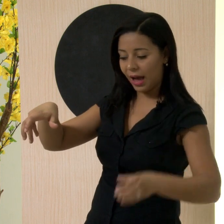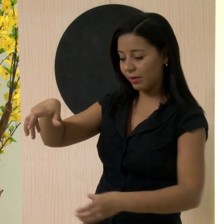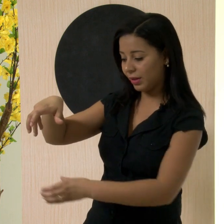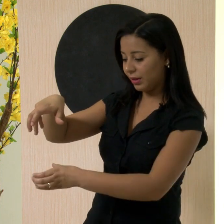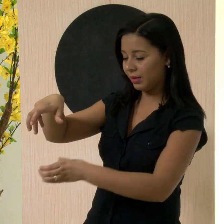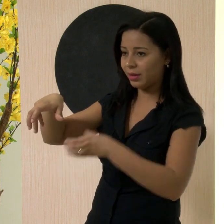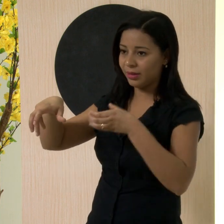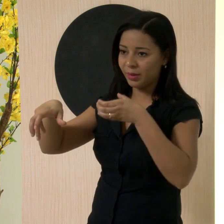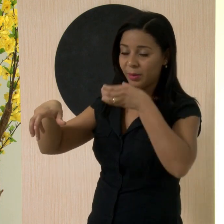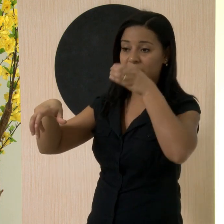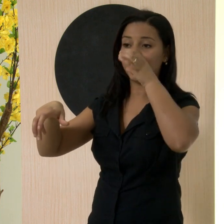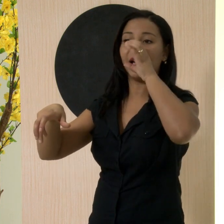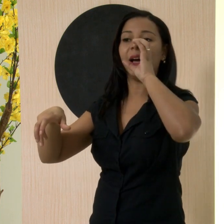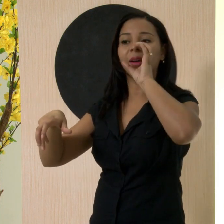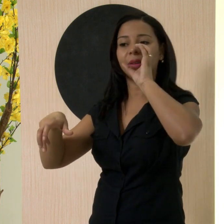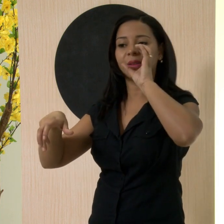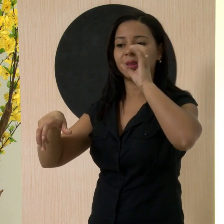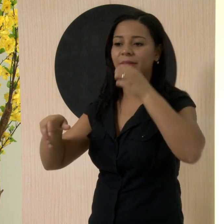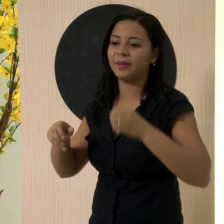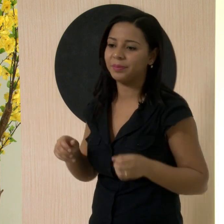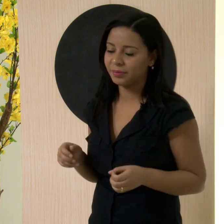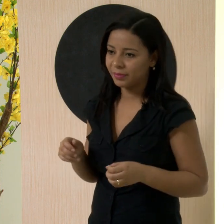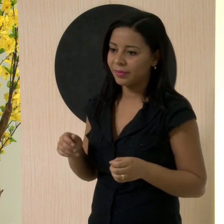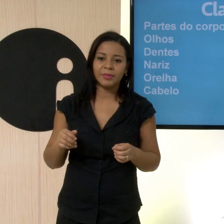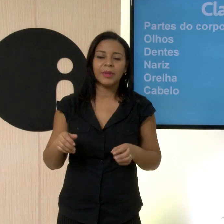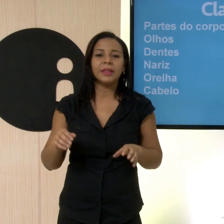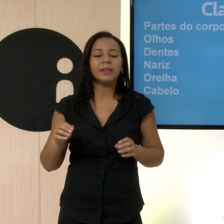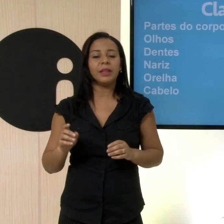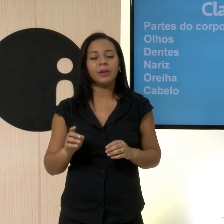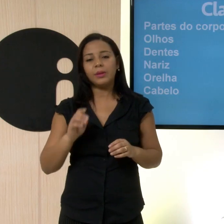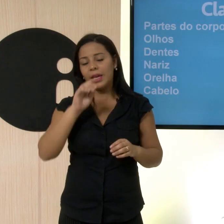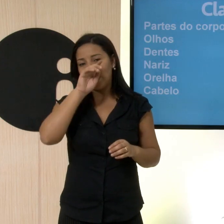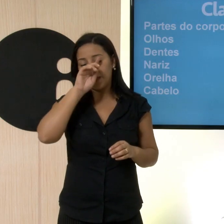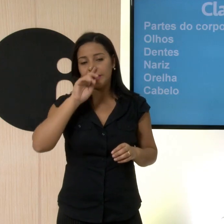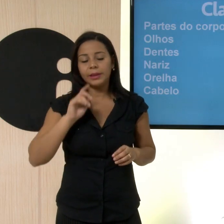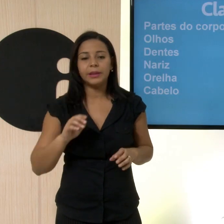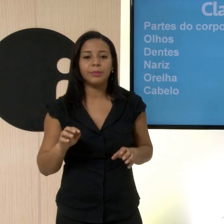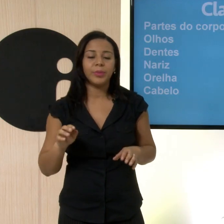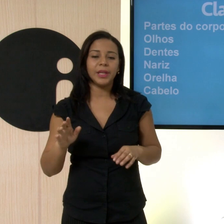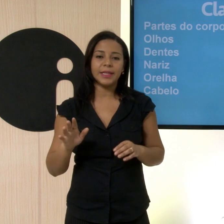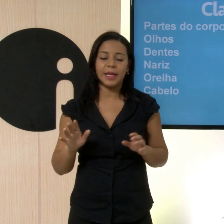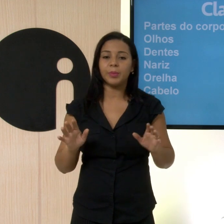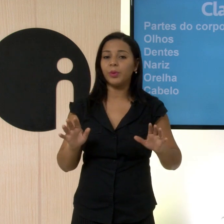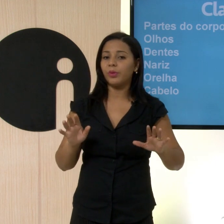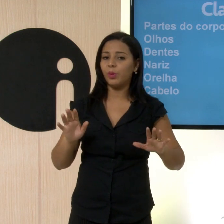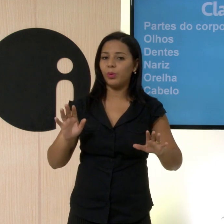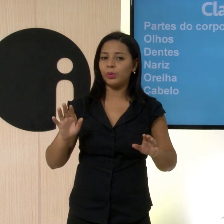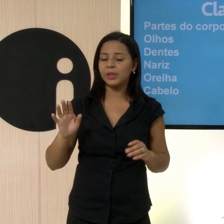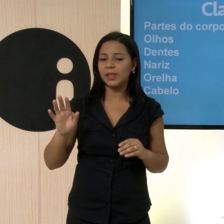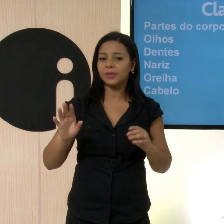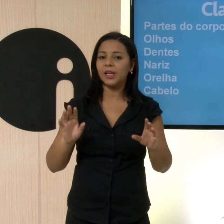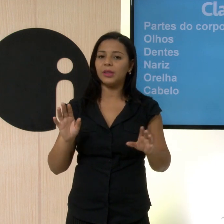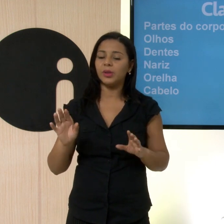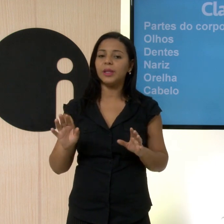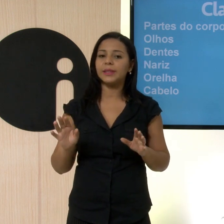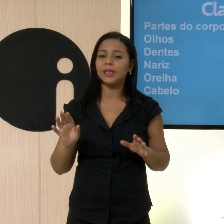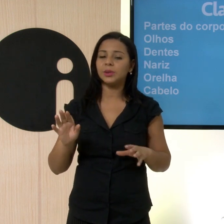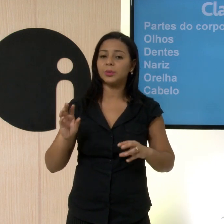água, beber a água. Então, por exemplo, os classificadores, eles